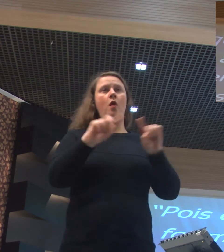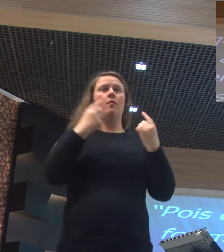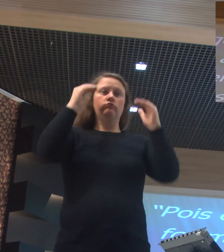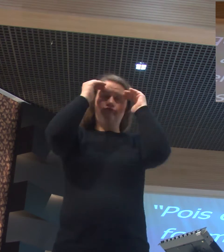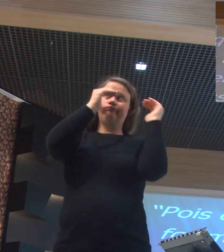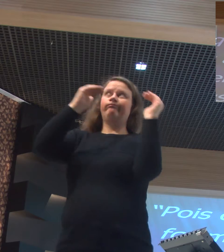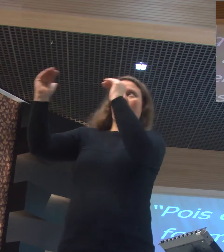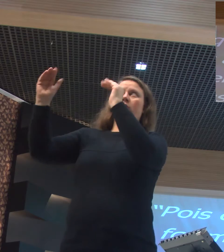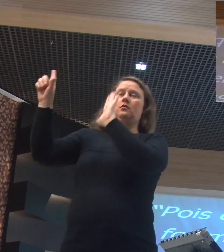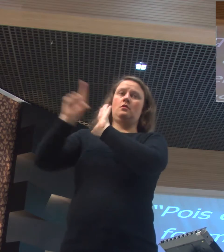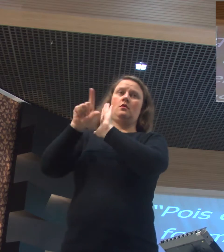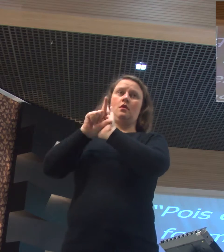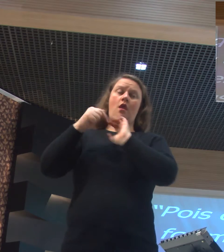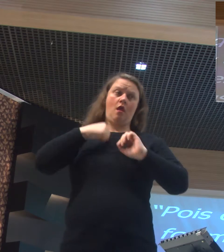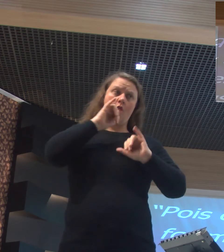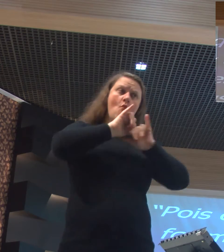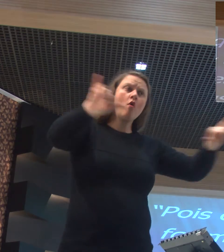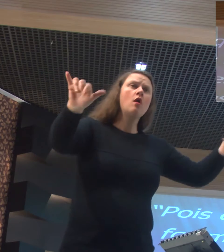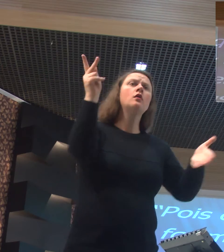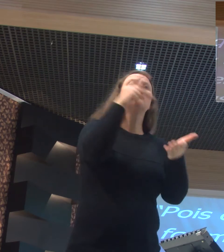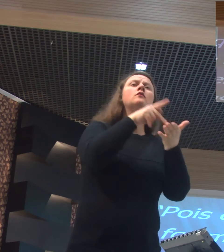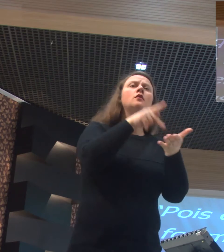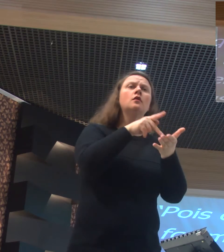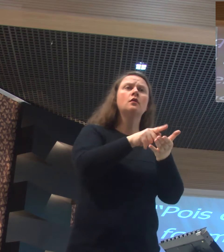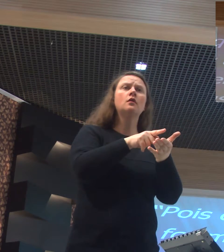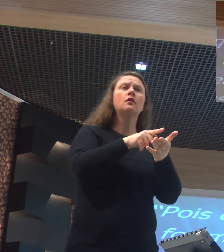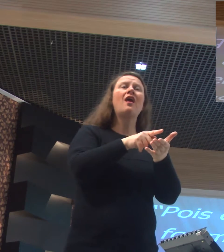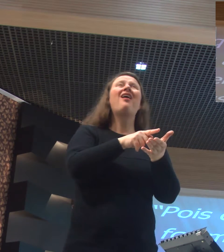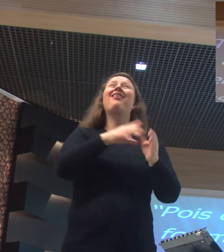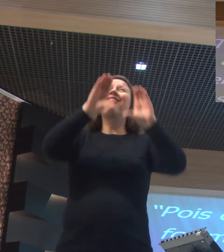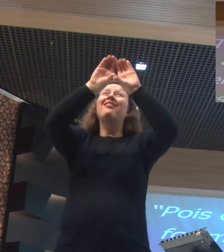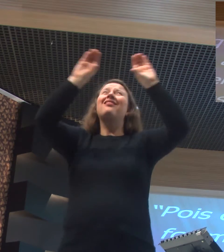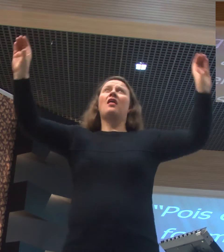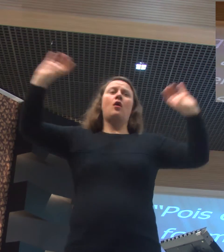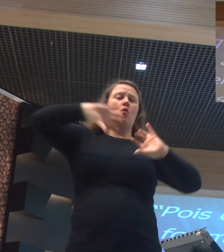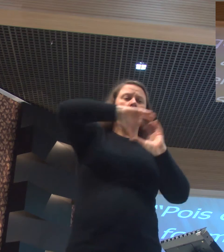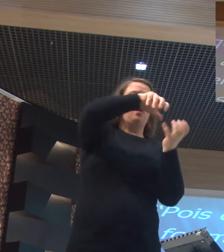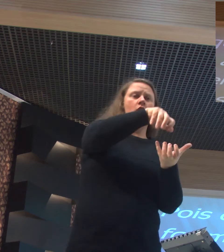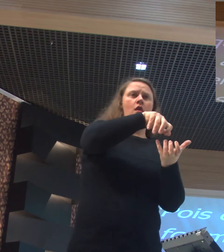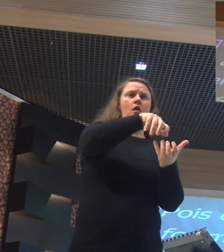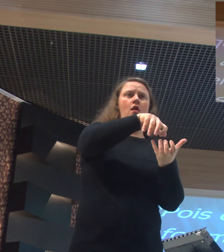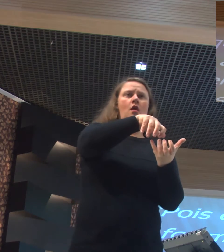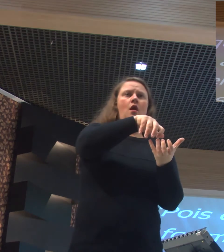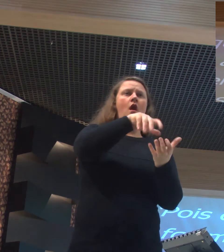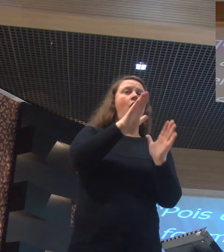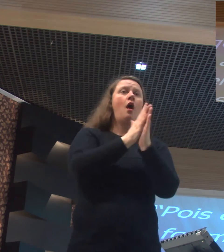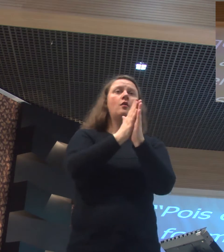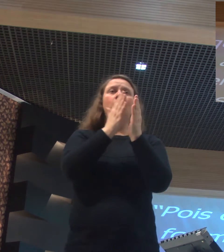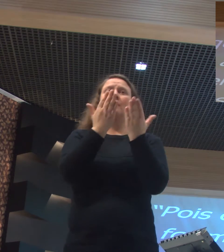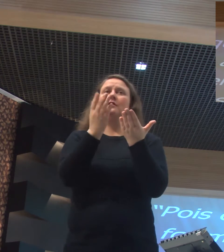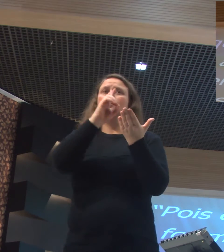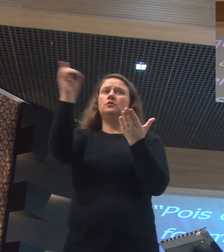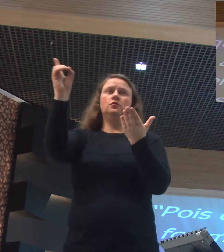mas cumprir. Digo-lhes a verdade, enquanto existirem céus e terra, de forma alguma